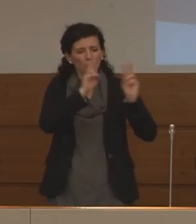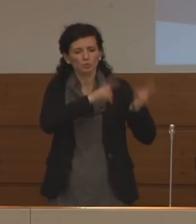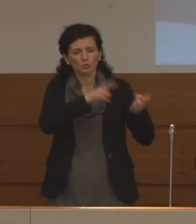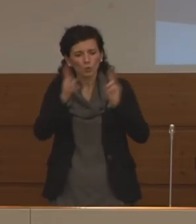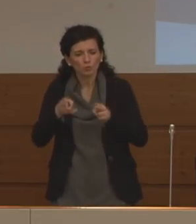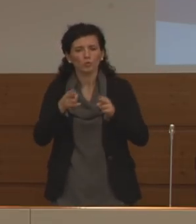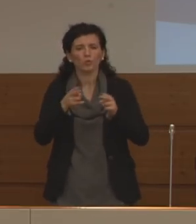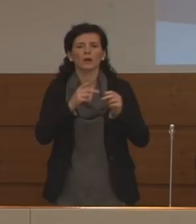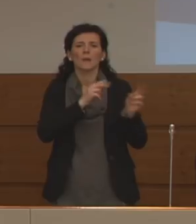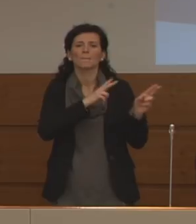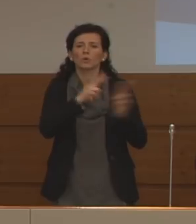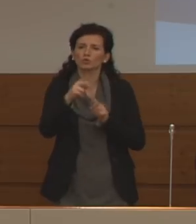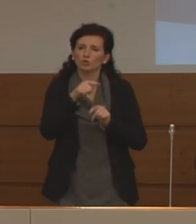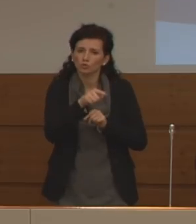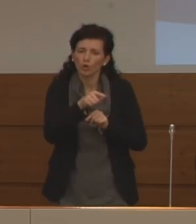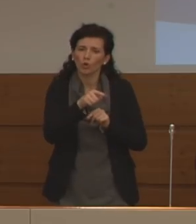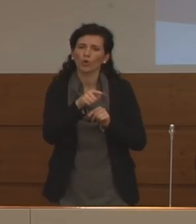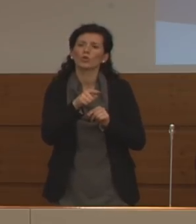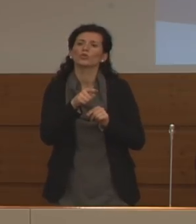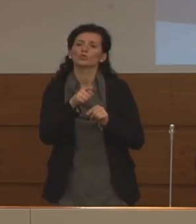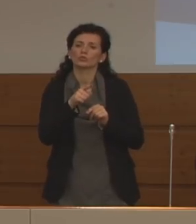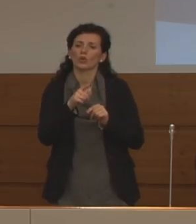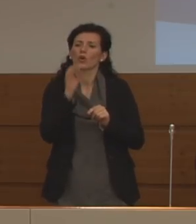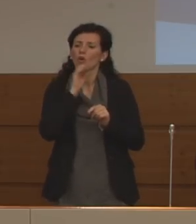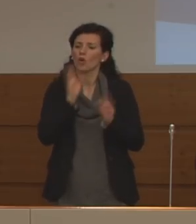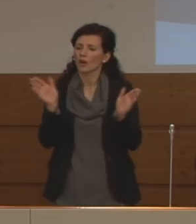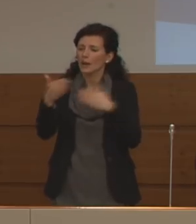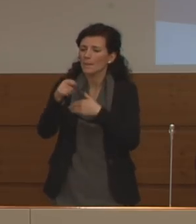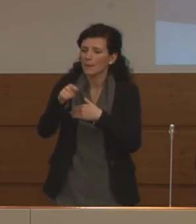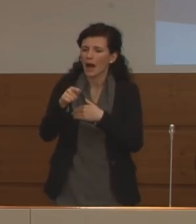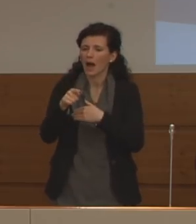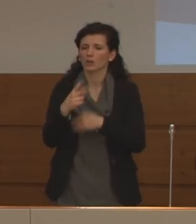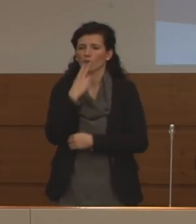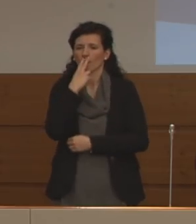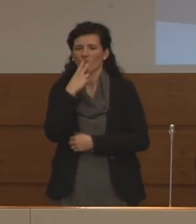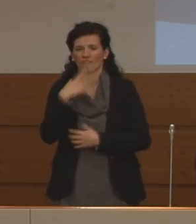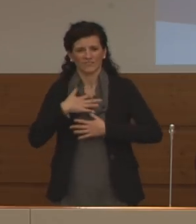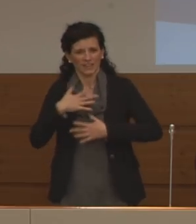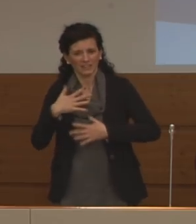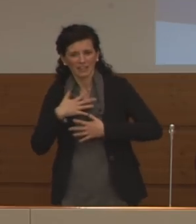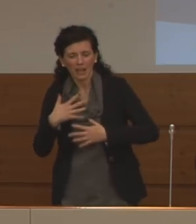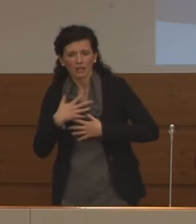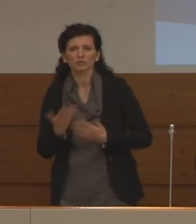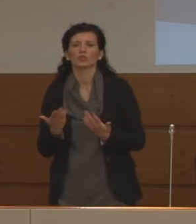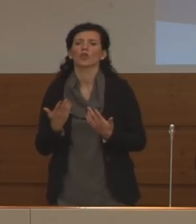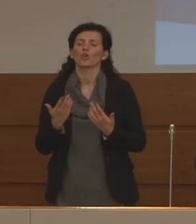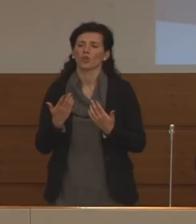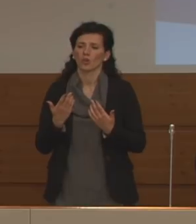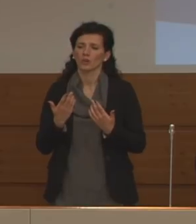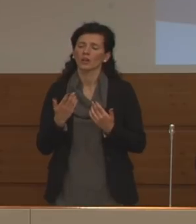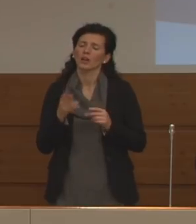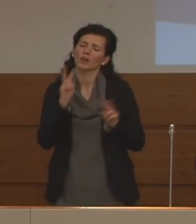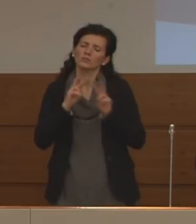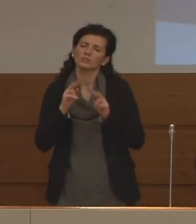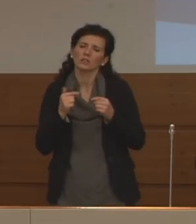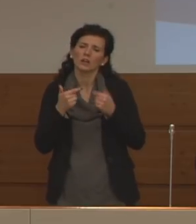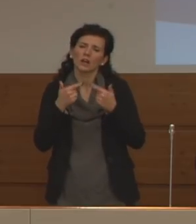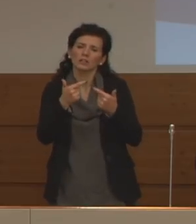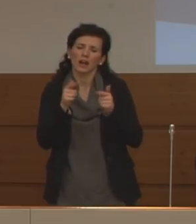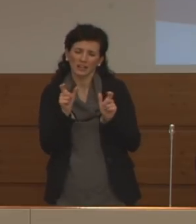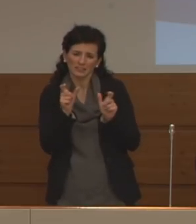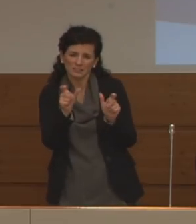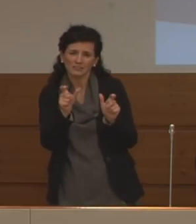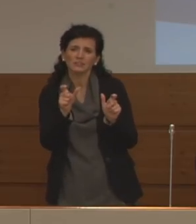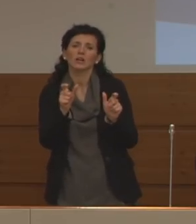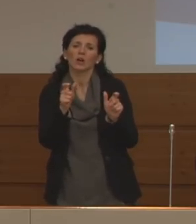soccorso piuttosto che di ventilazione non invasiva invasiva per offrire la migliore risposta a